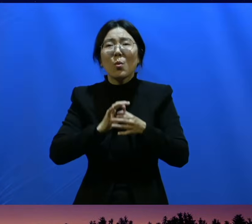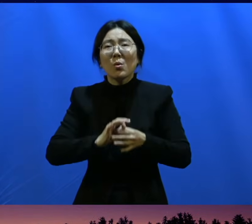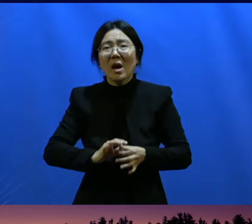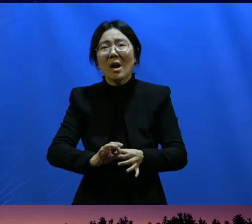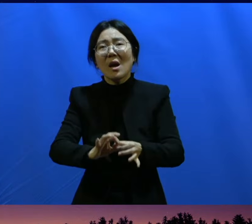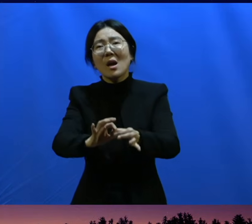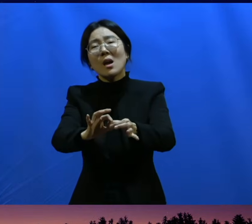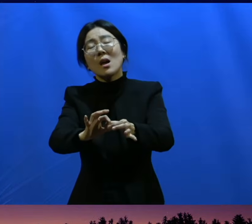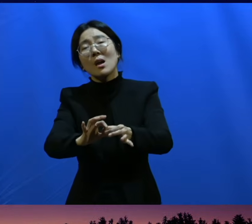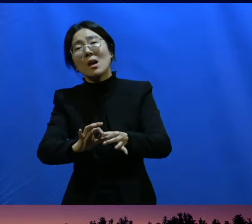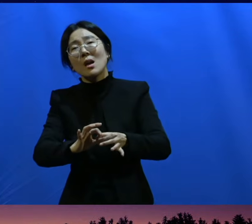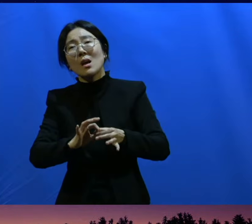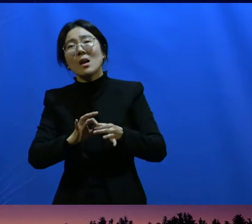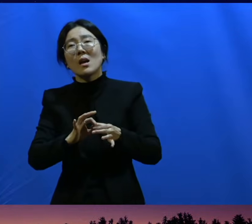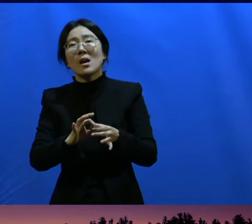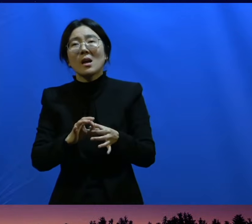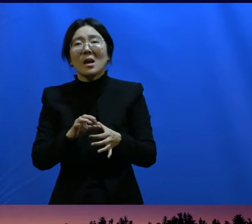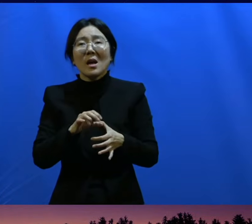시련을 통해